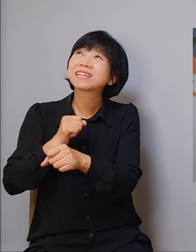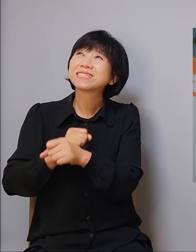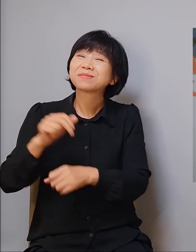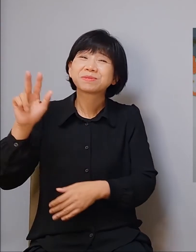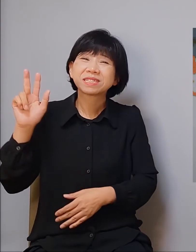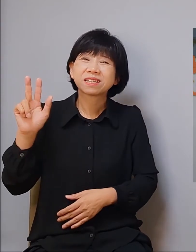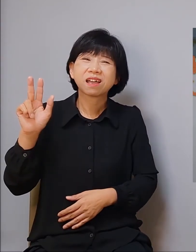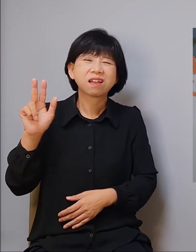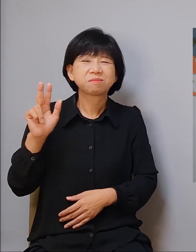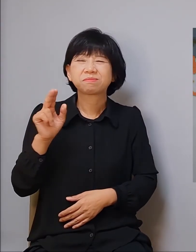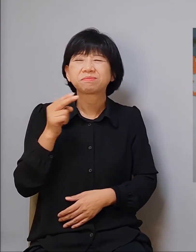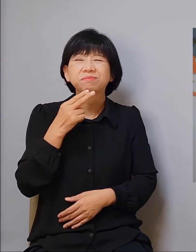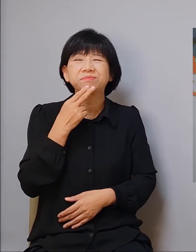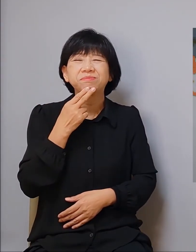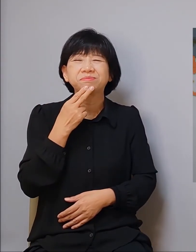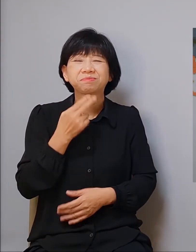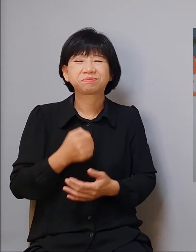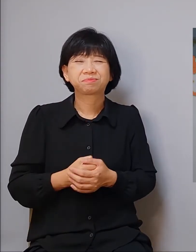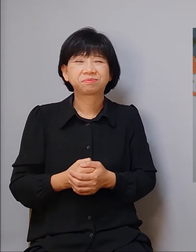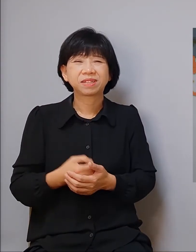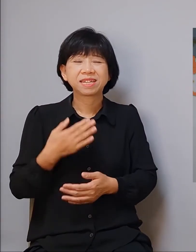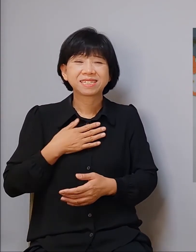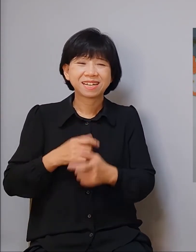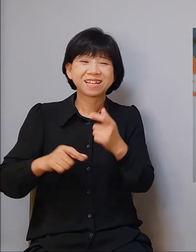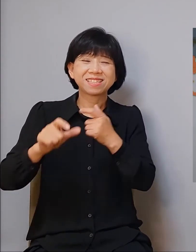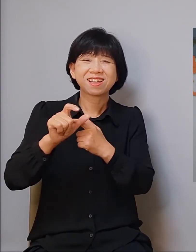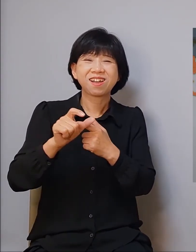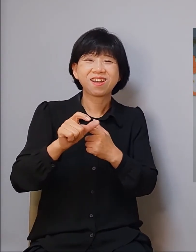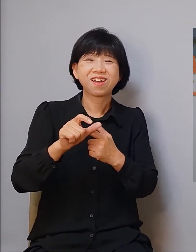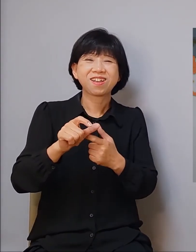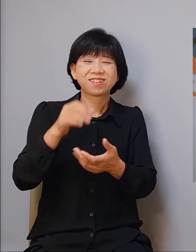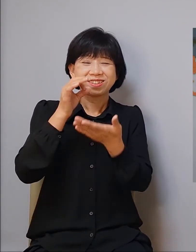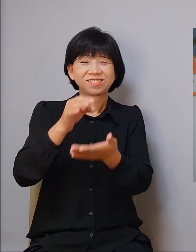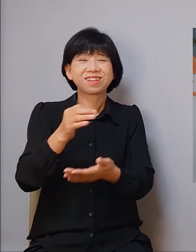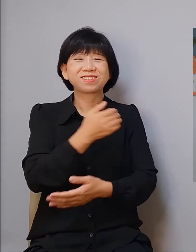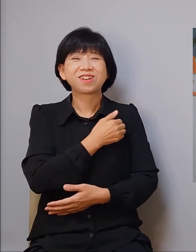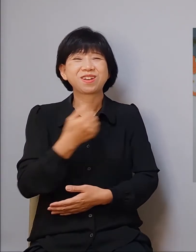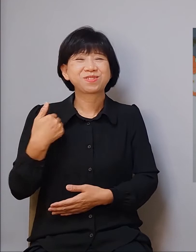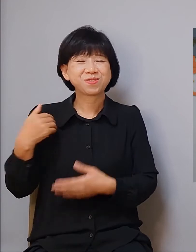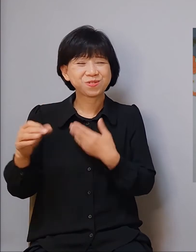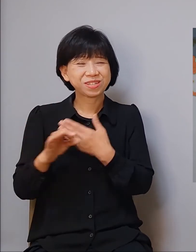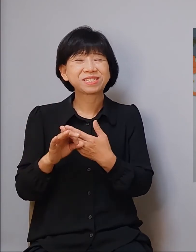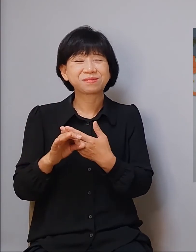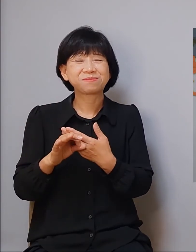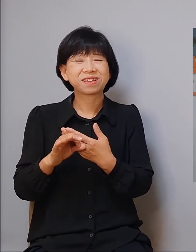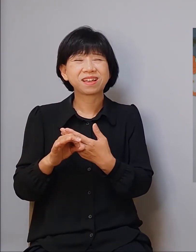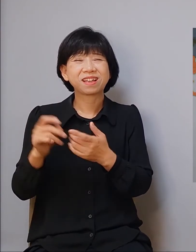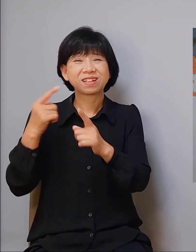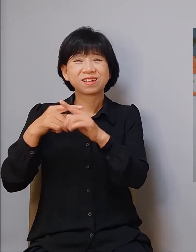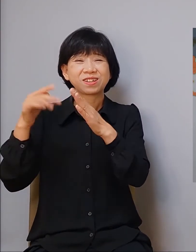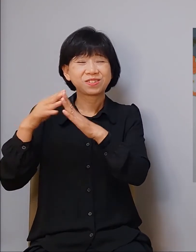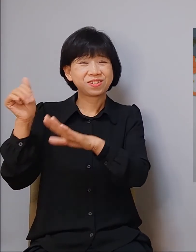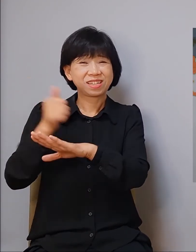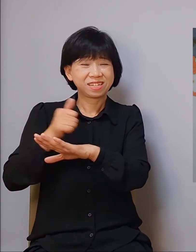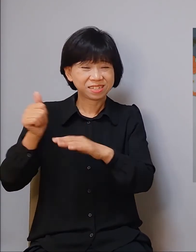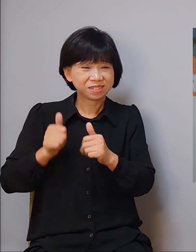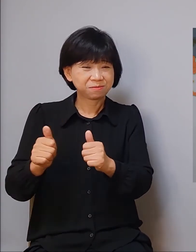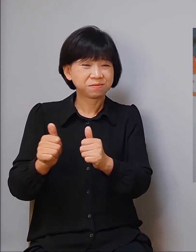건 없어요. 제가 더 돈 많이 벌면 교회 열심히 다니겠습니다. 이런 건